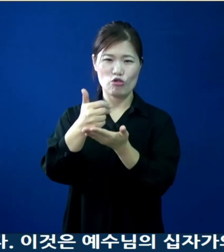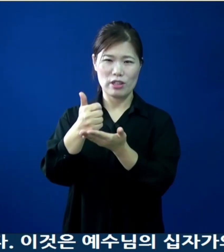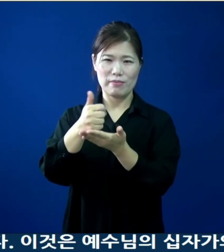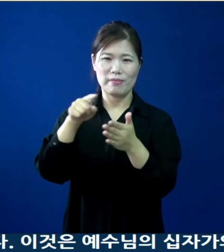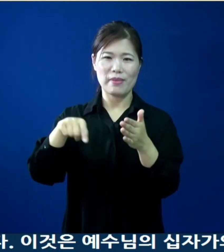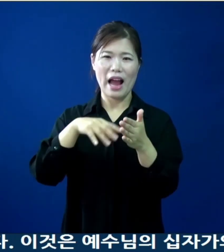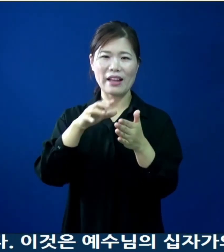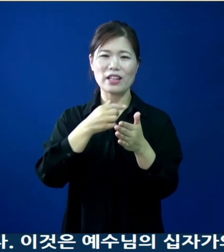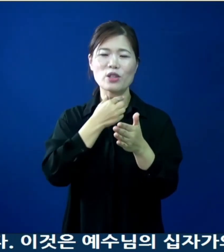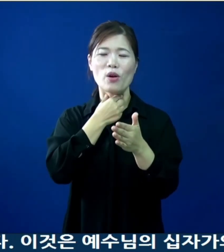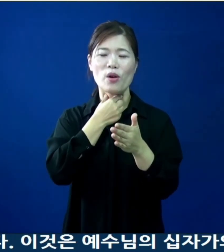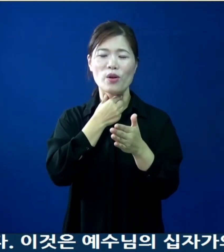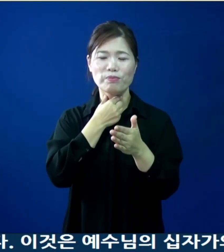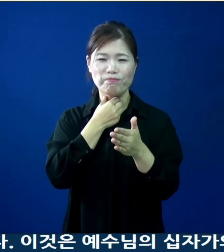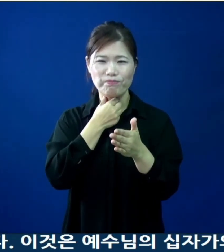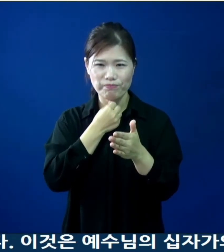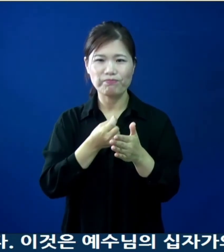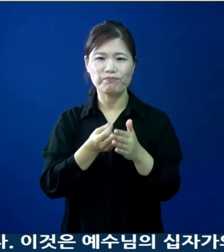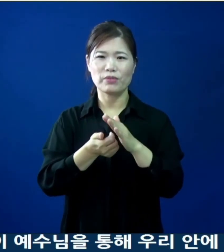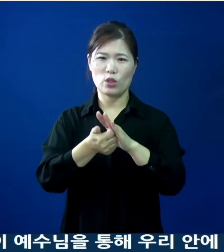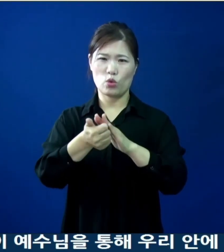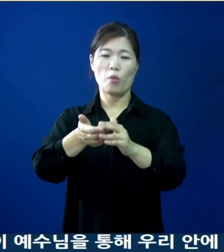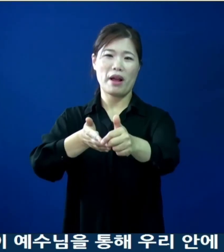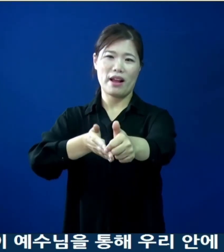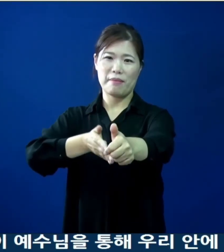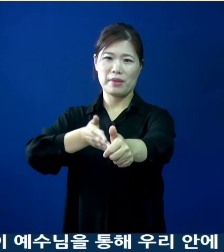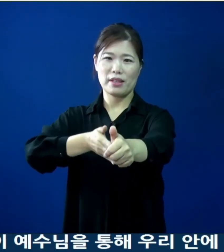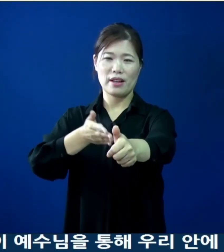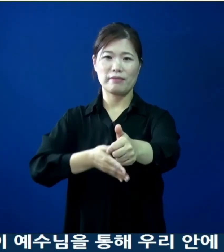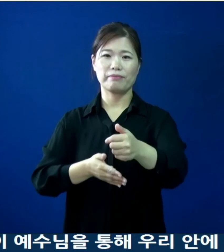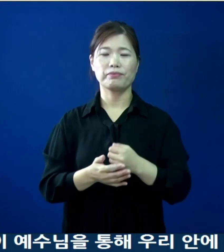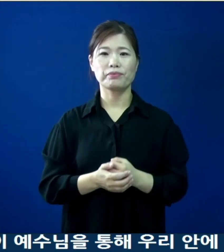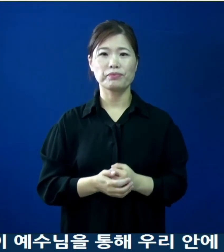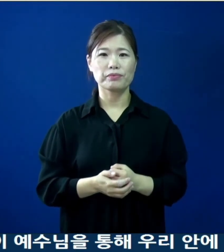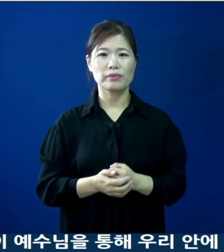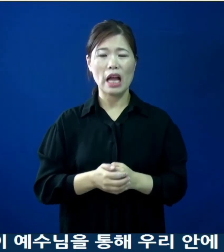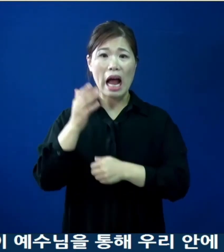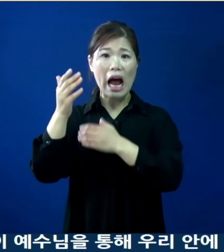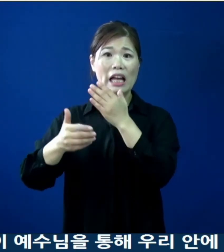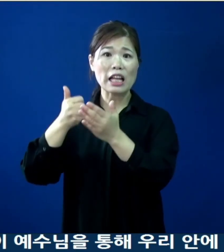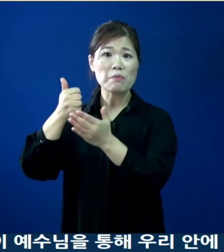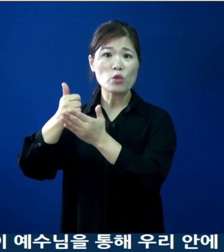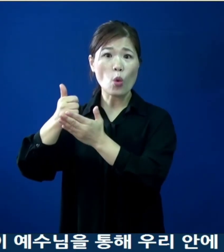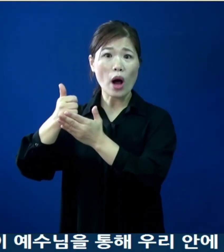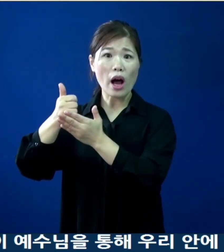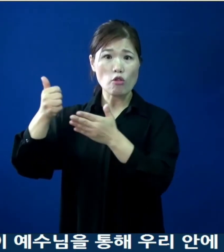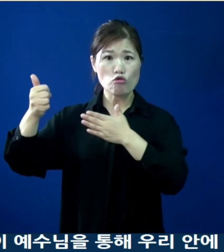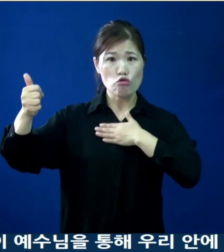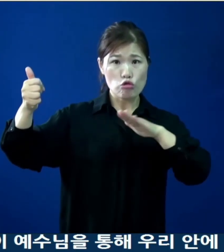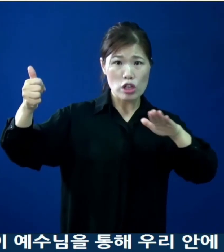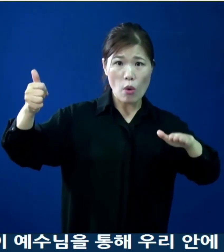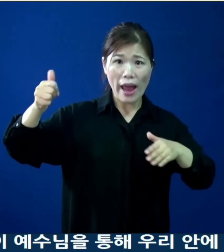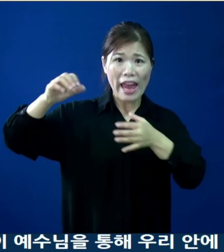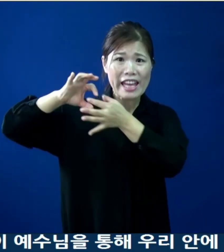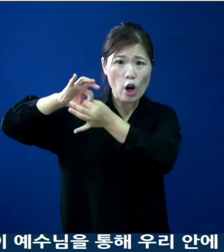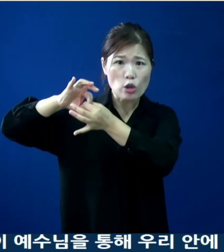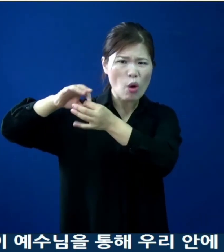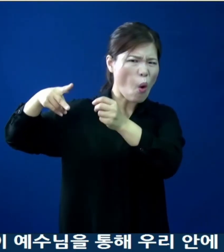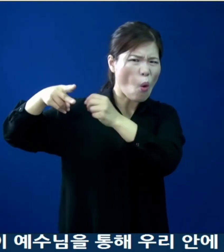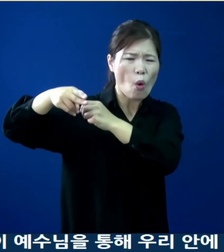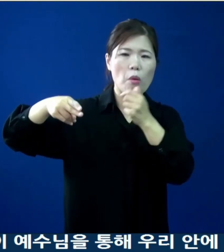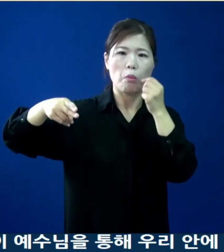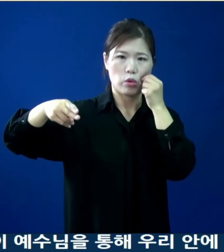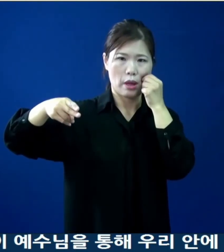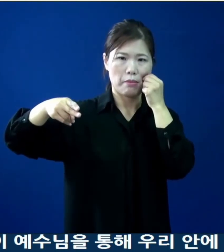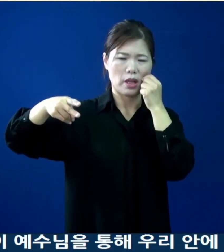소망합니다. 하나님과 맺어진 이 결속은 끊을 수가 없습니다. 끊기지 않습니다. 그리고